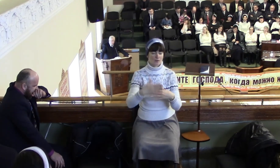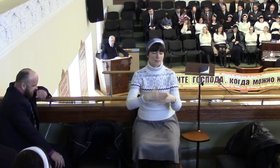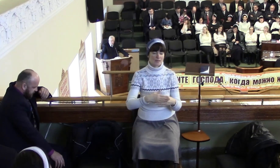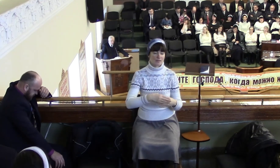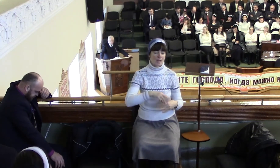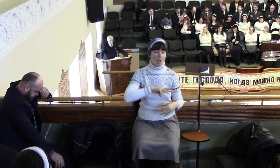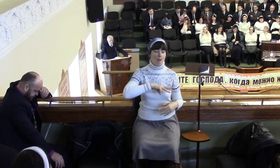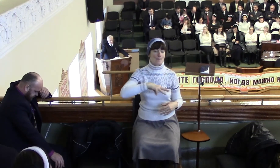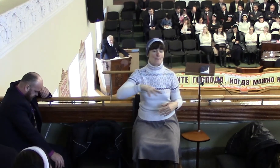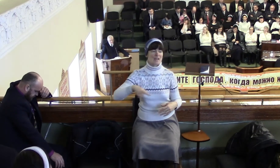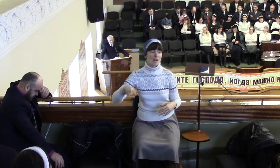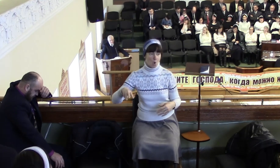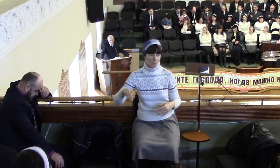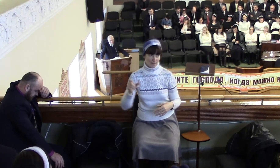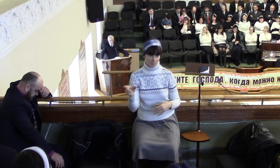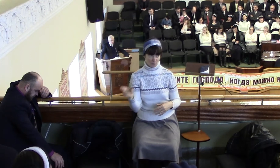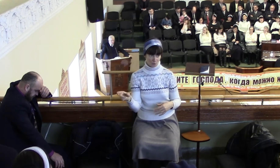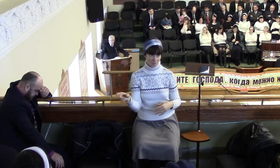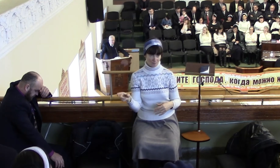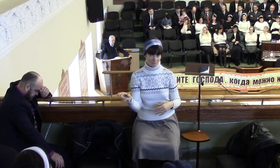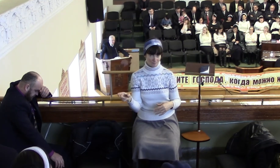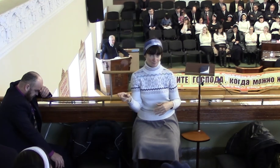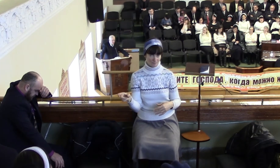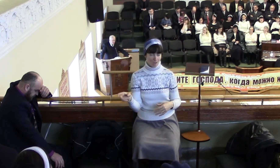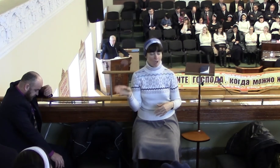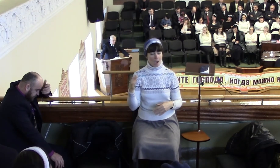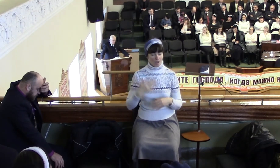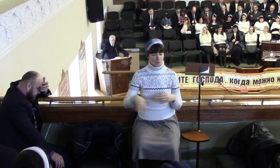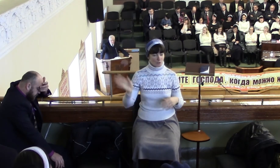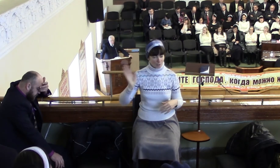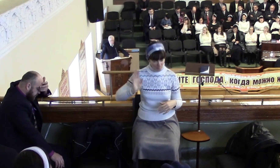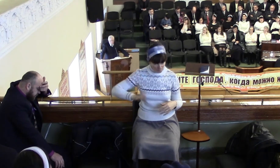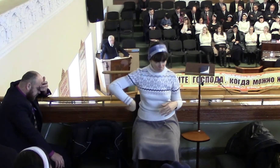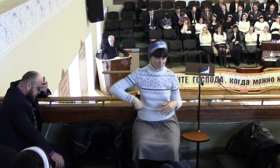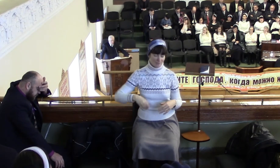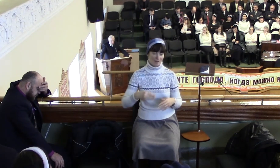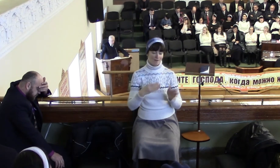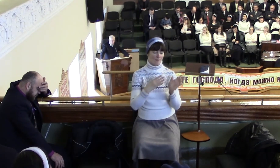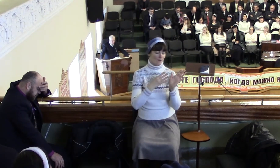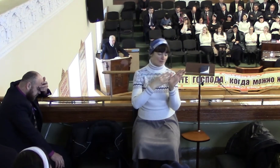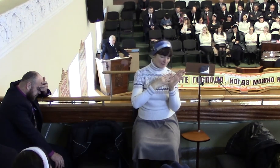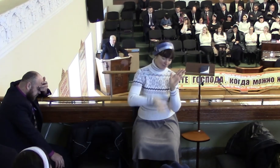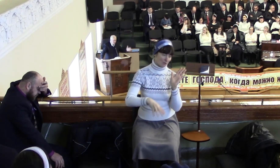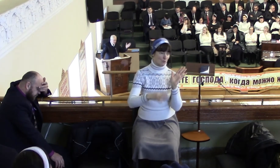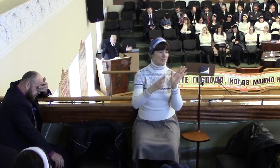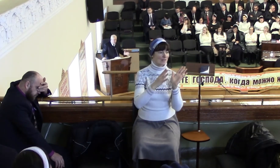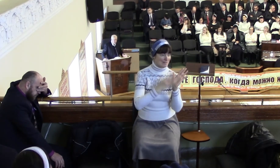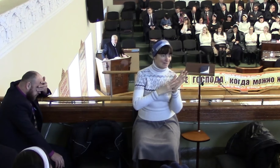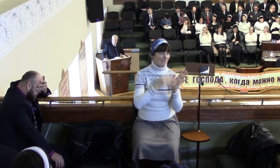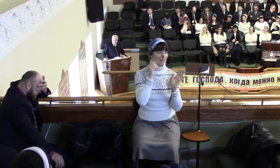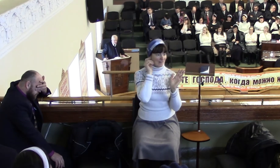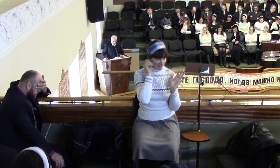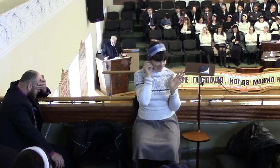жизнь, вот после 99 лет, на 100-м году жизни был отозван Господом в